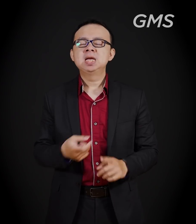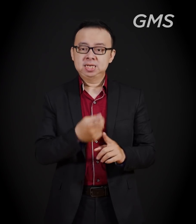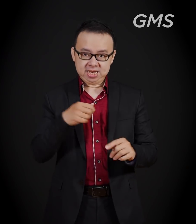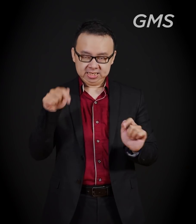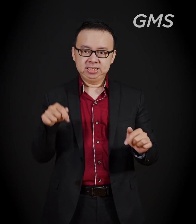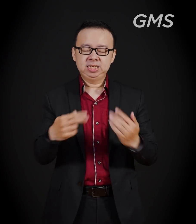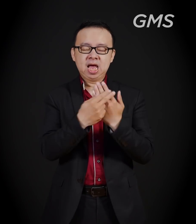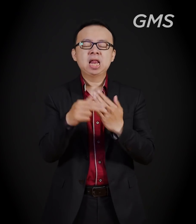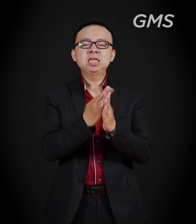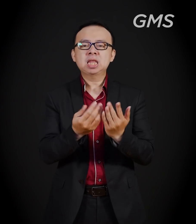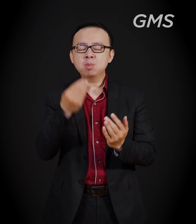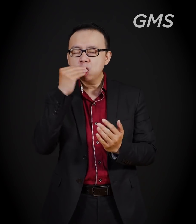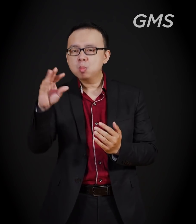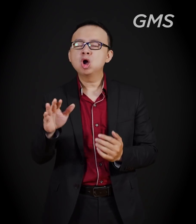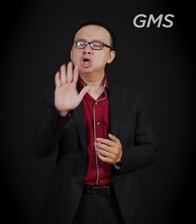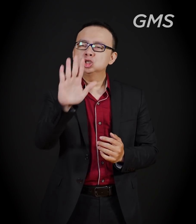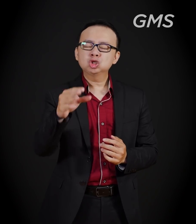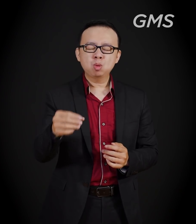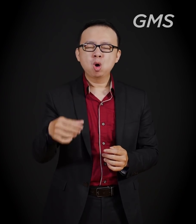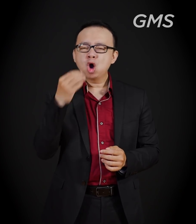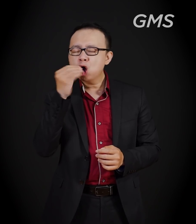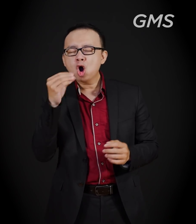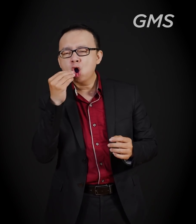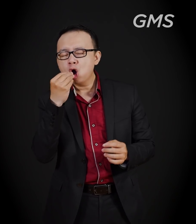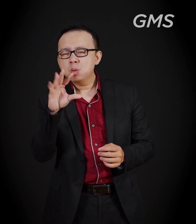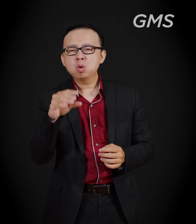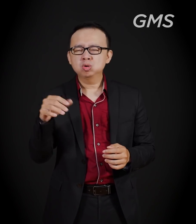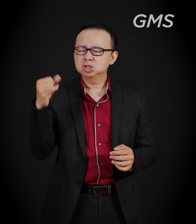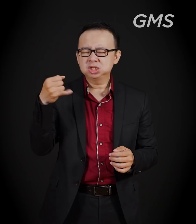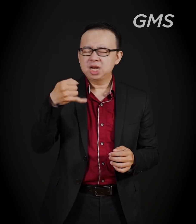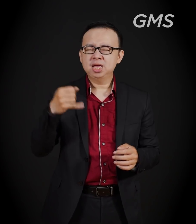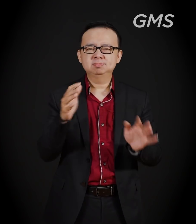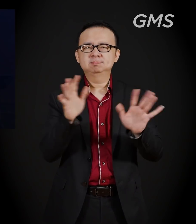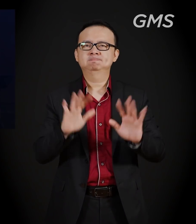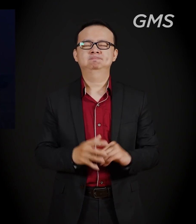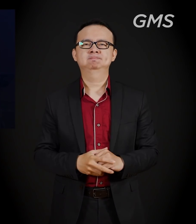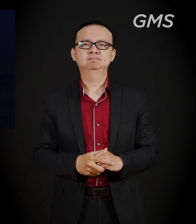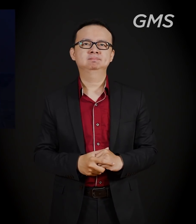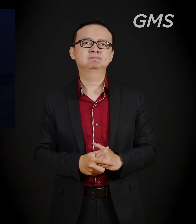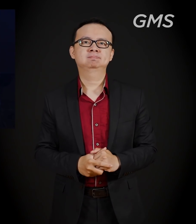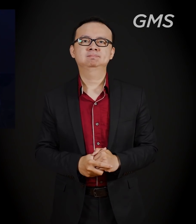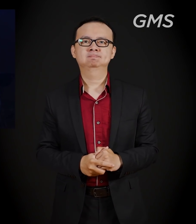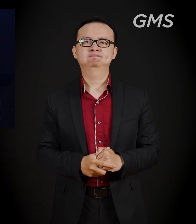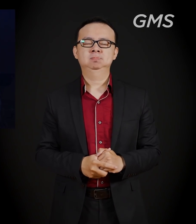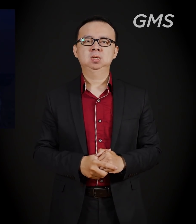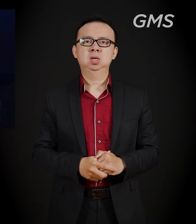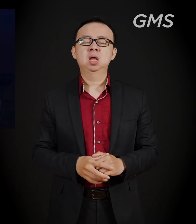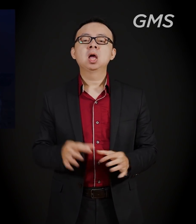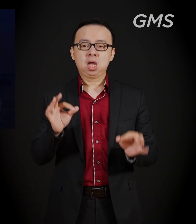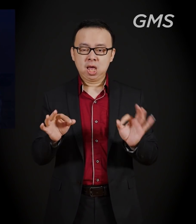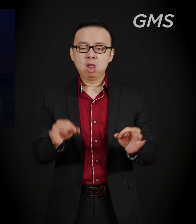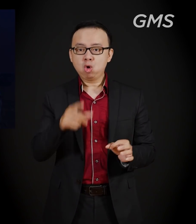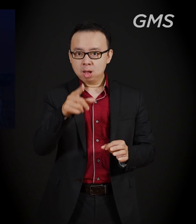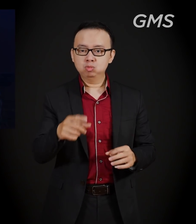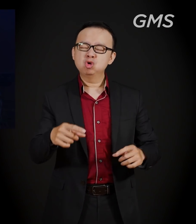stop kegaduhan, tetapi dengan kasih, dengan kesabaran, tetapi jangan kompromi, kesalahan tetap